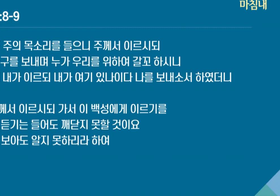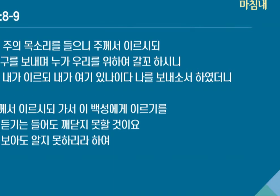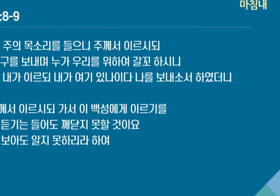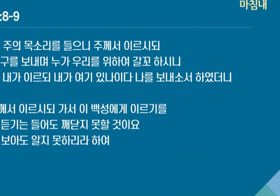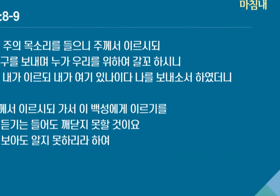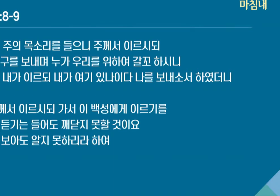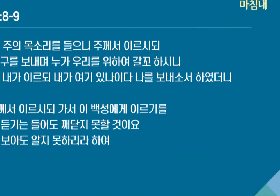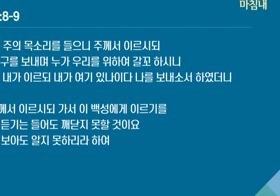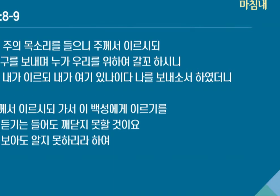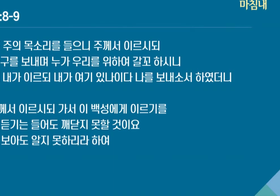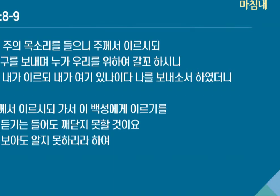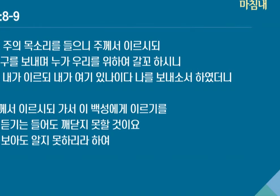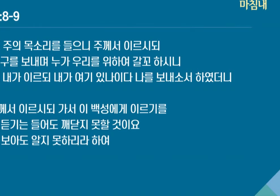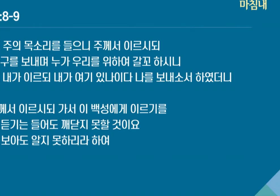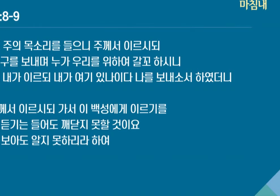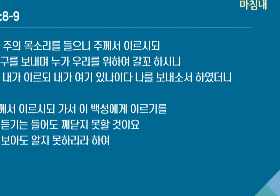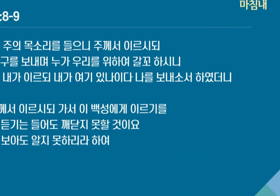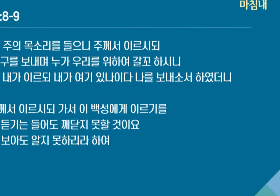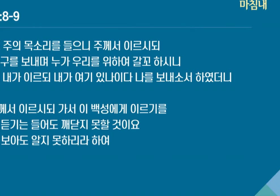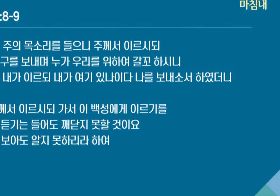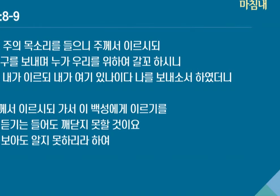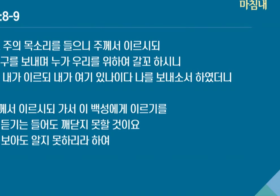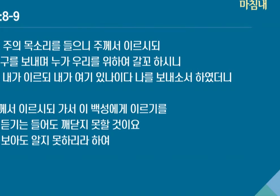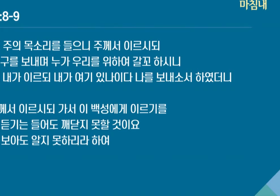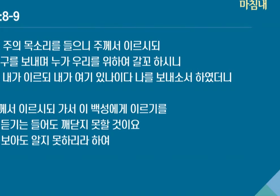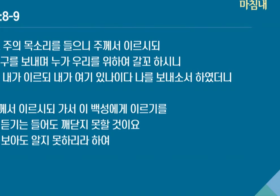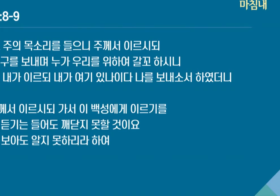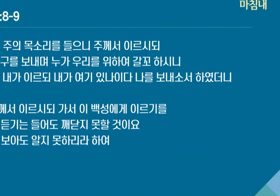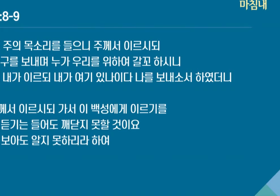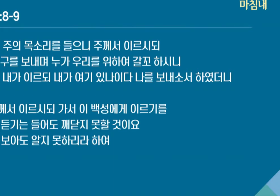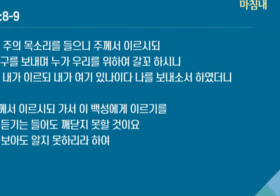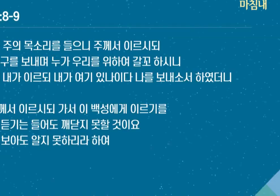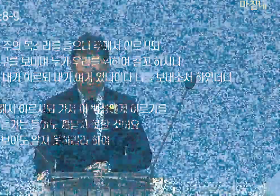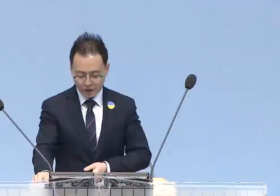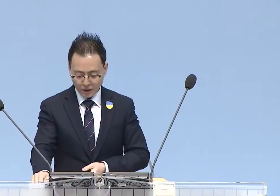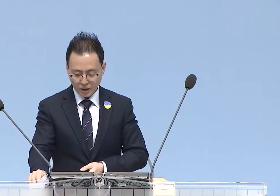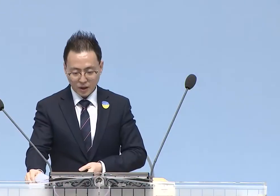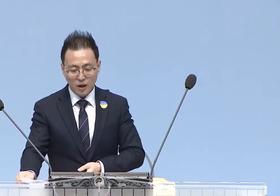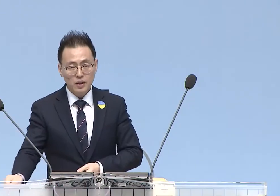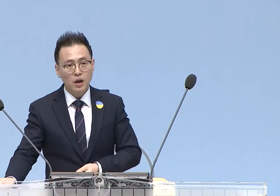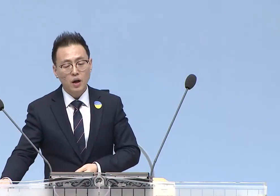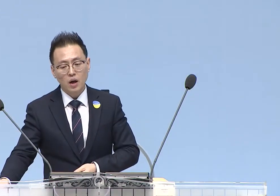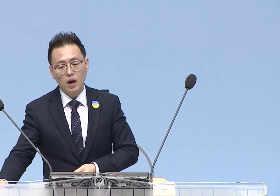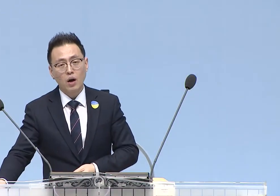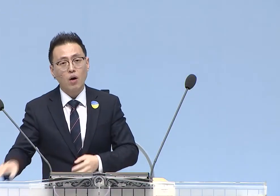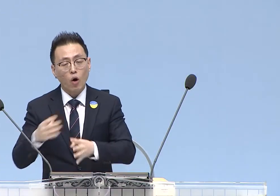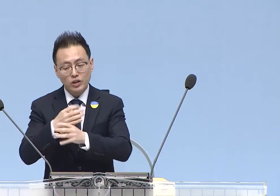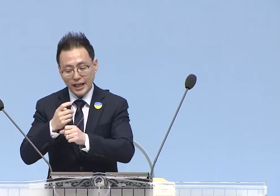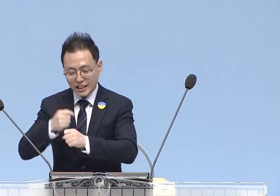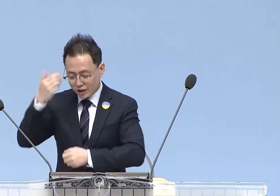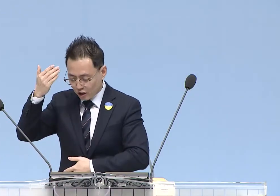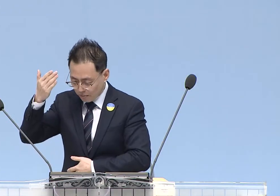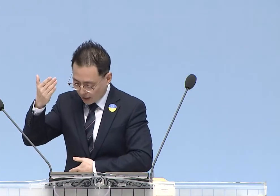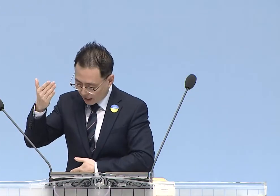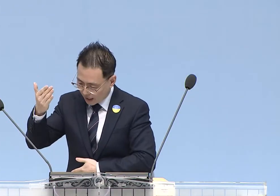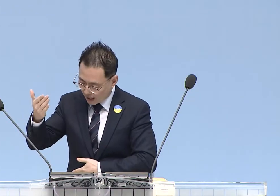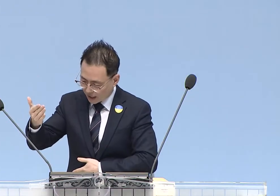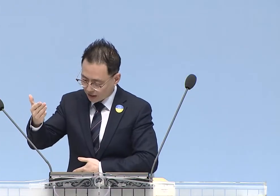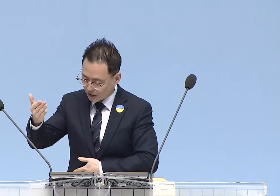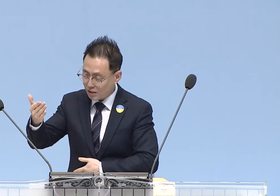것이라고 말씀하십니다. 언제까지 그렇습니까? 라는